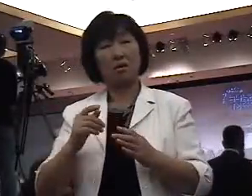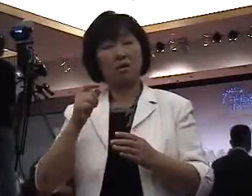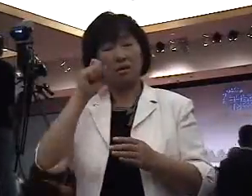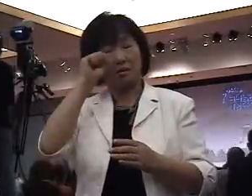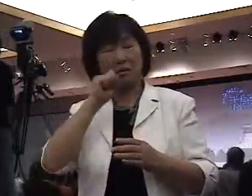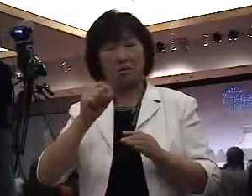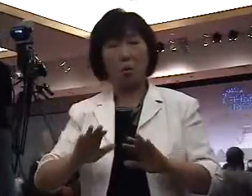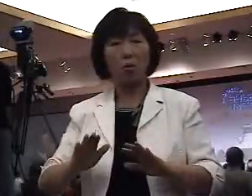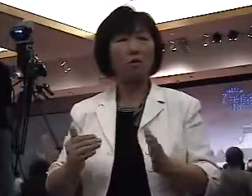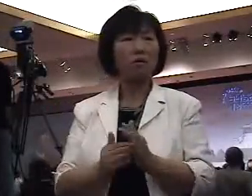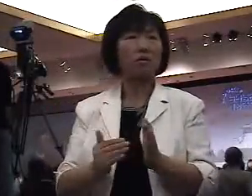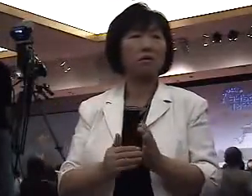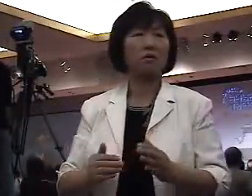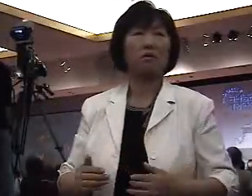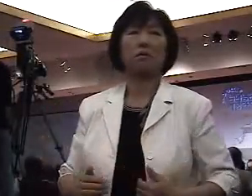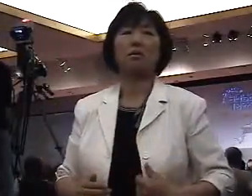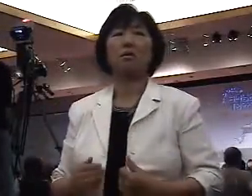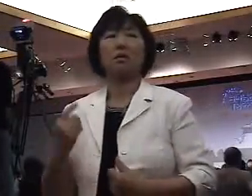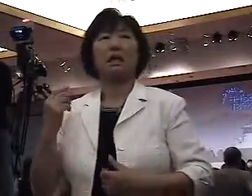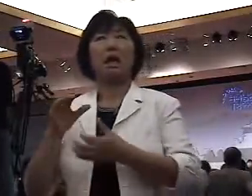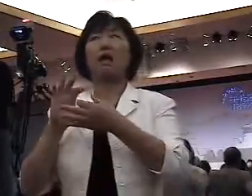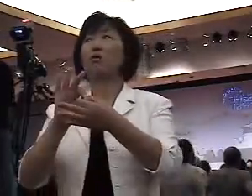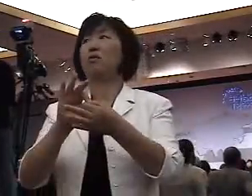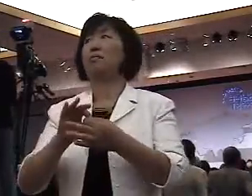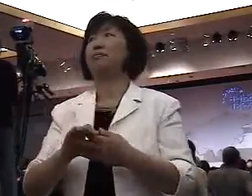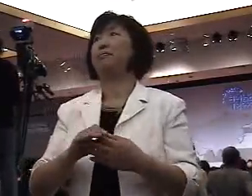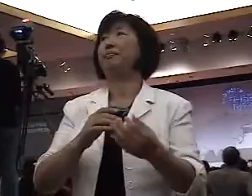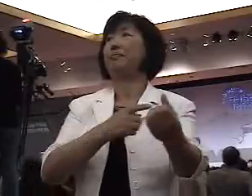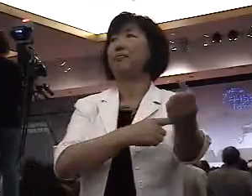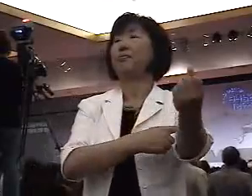하겠습니다. 전능하신 나의 주 하나님,